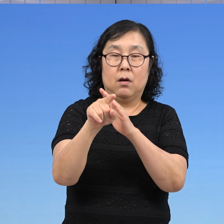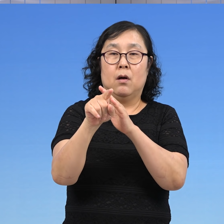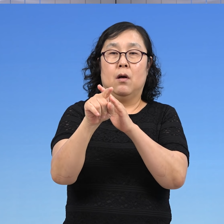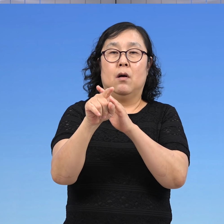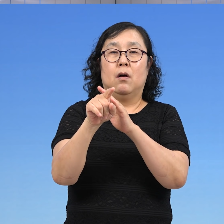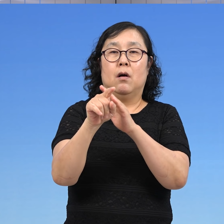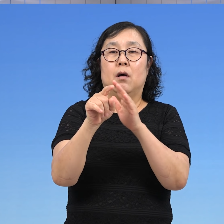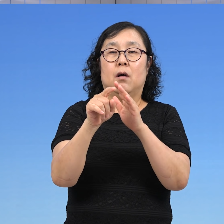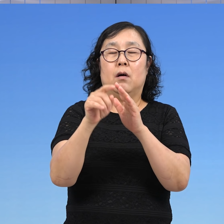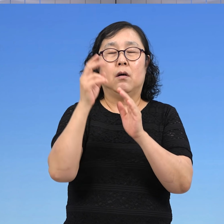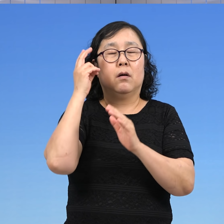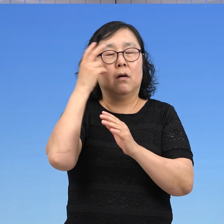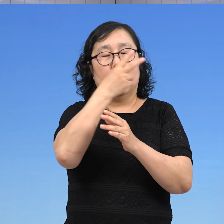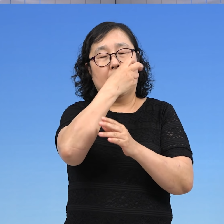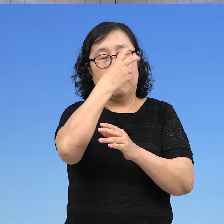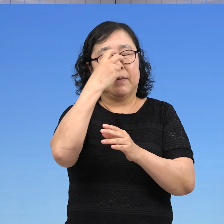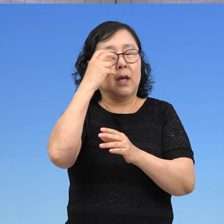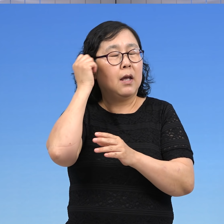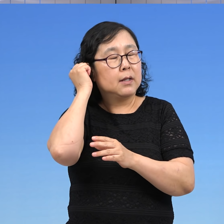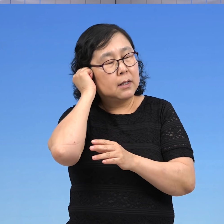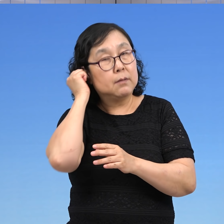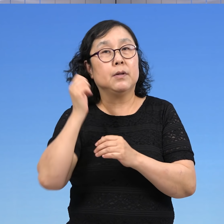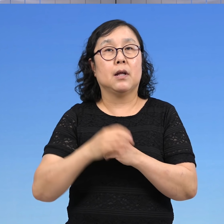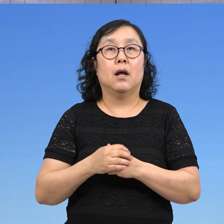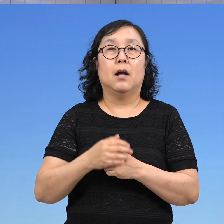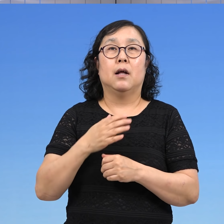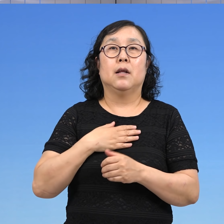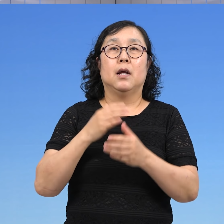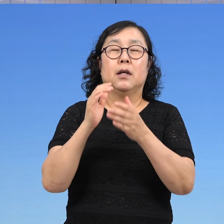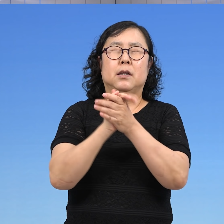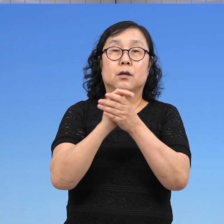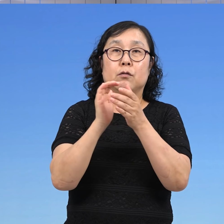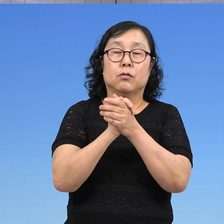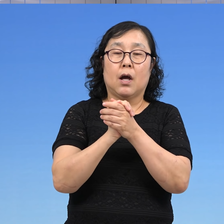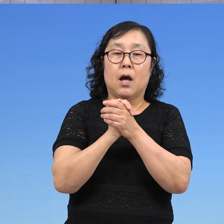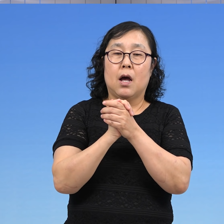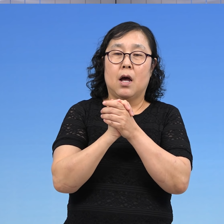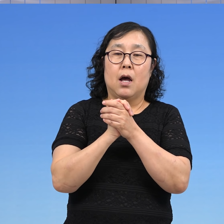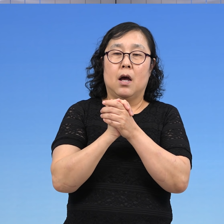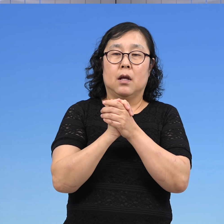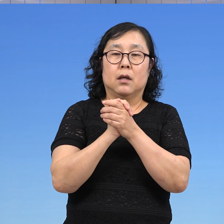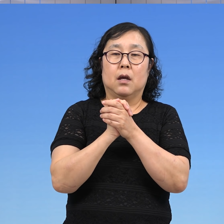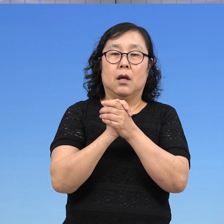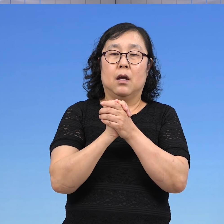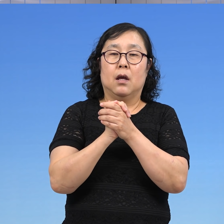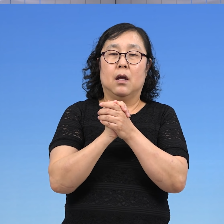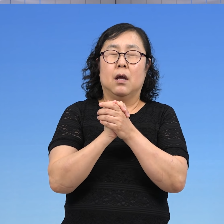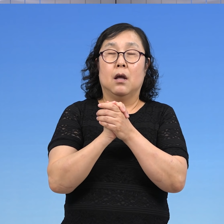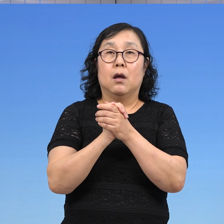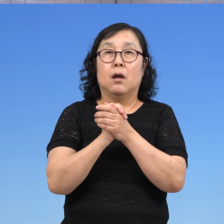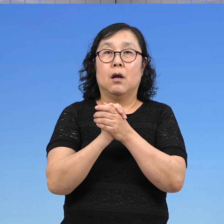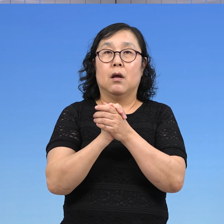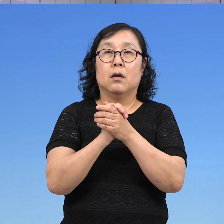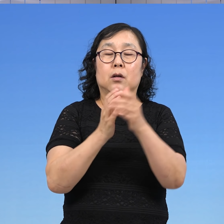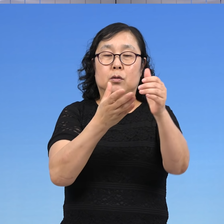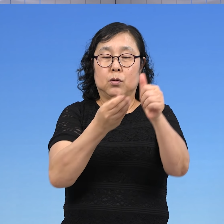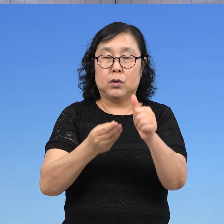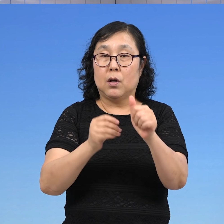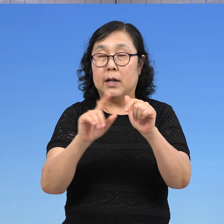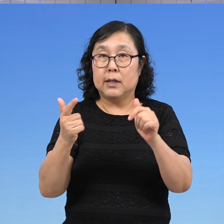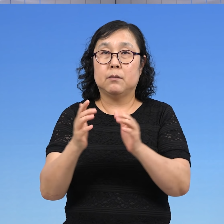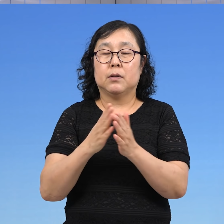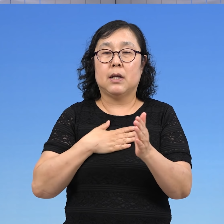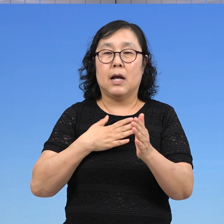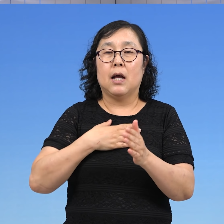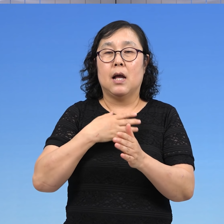만행을 내가 쳐질 넣는데요 제 생각에 에 못 내 친구 같은 우리 보기가 어렵다 그럼 뭐 여관에 가지 뭐 그럼 안왔습니다